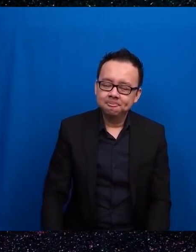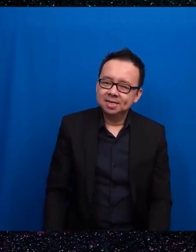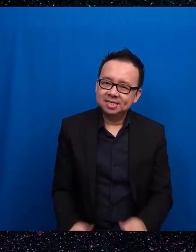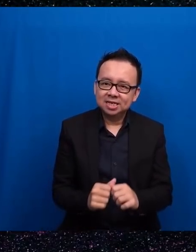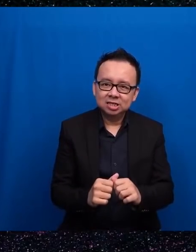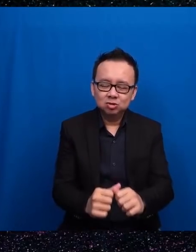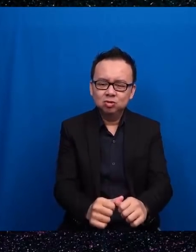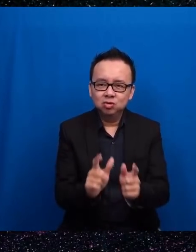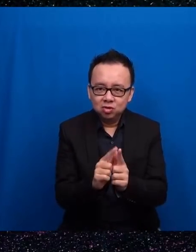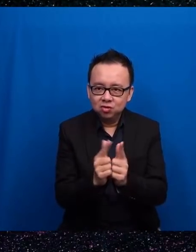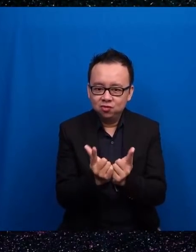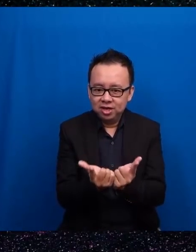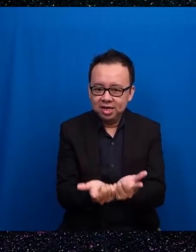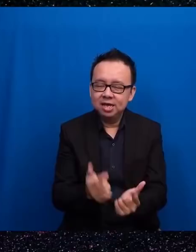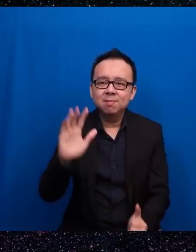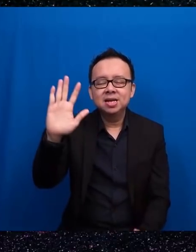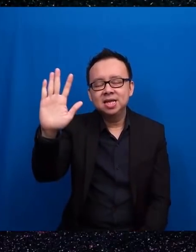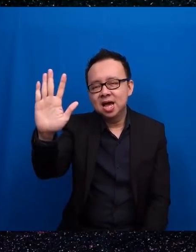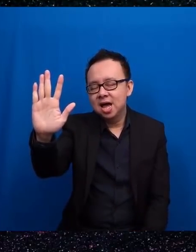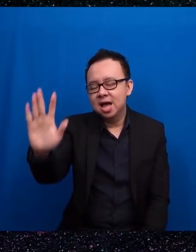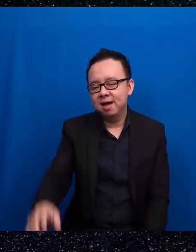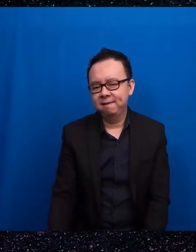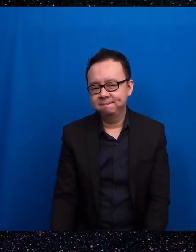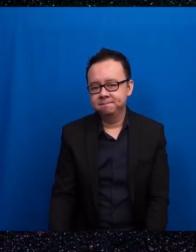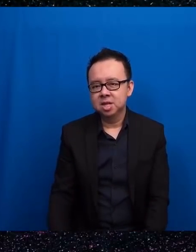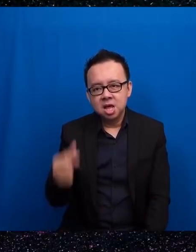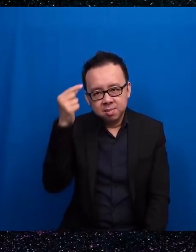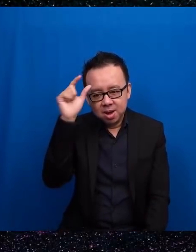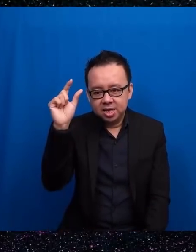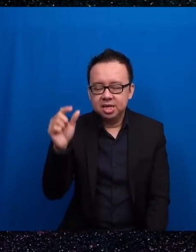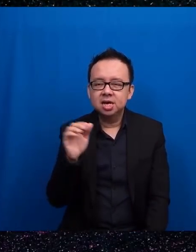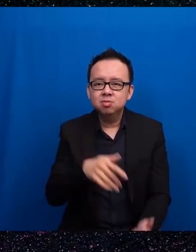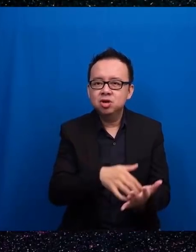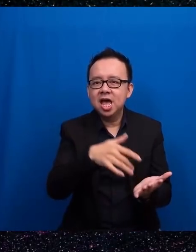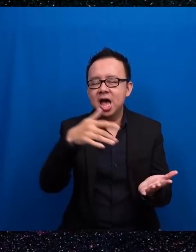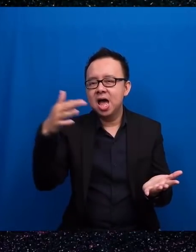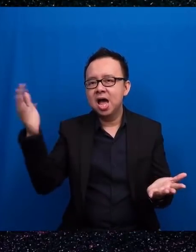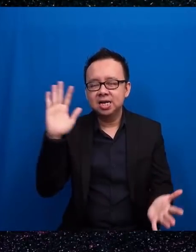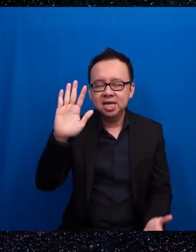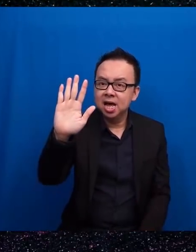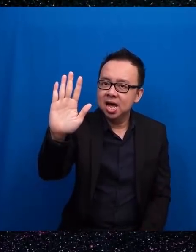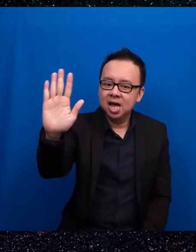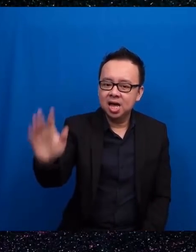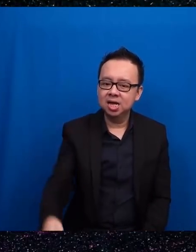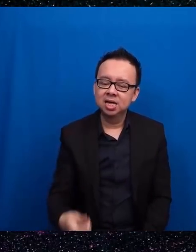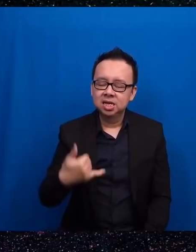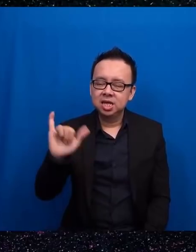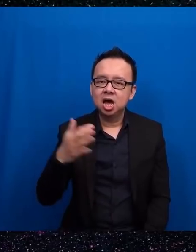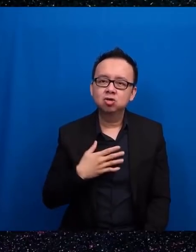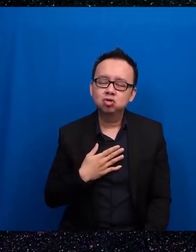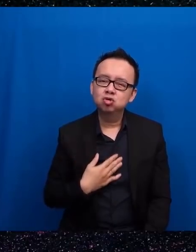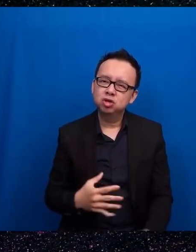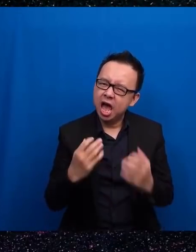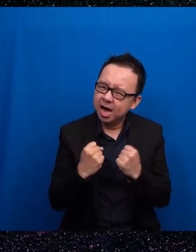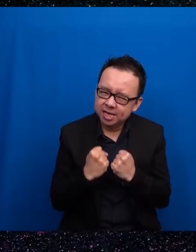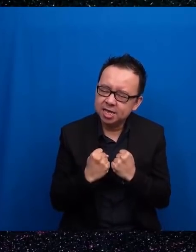kerjakan seturut firman-Nya bagi kemuliaan-Nya.